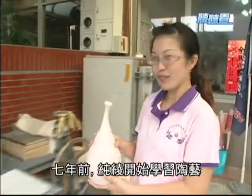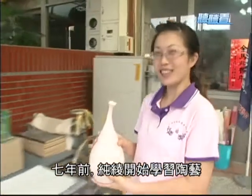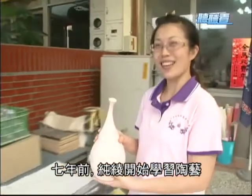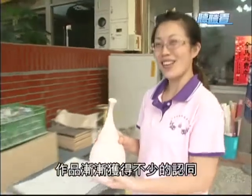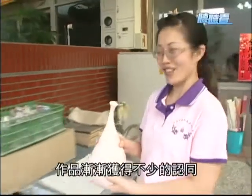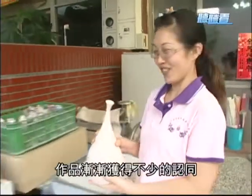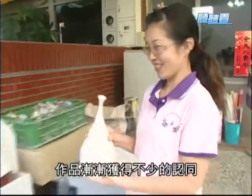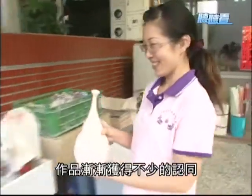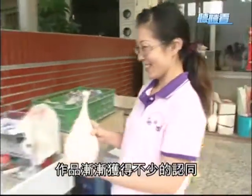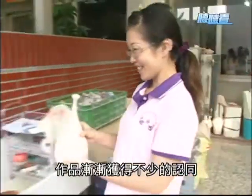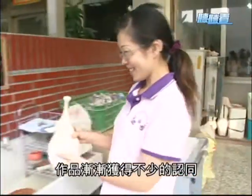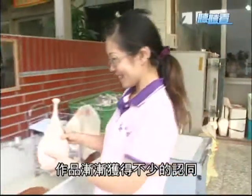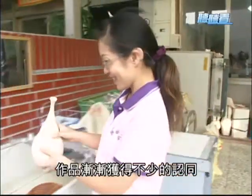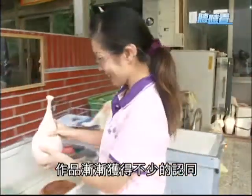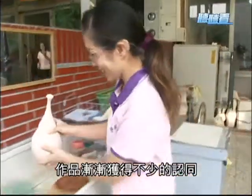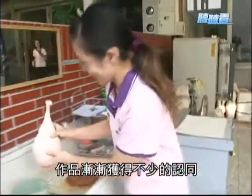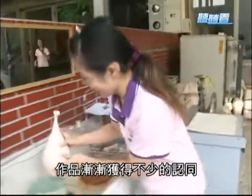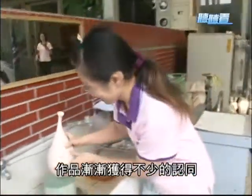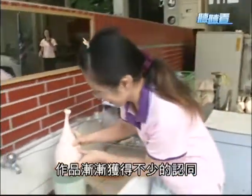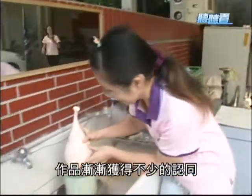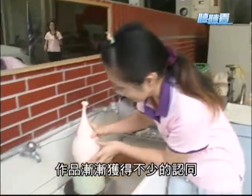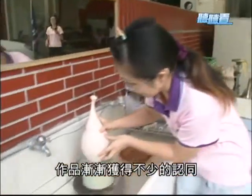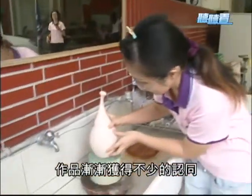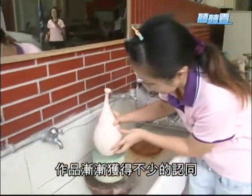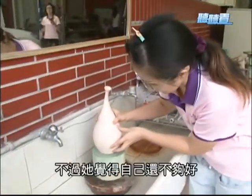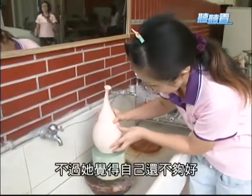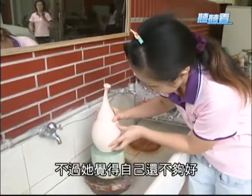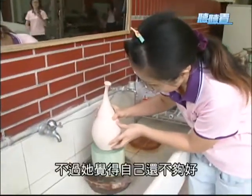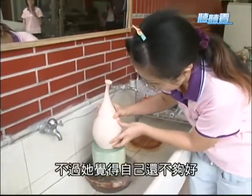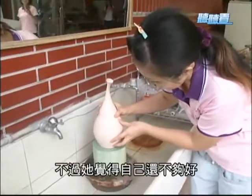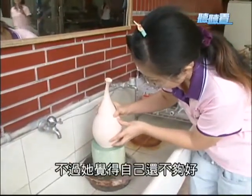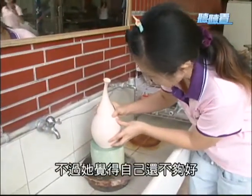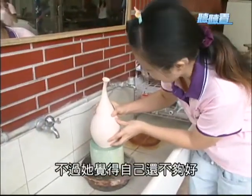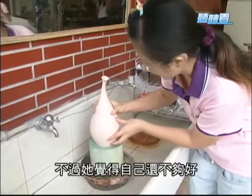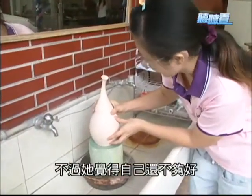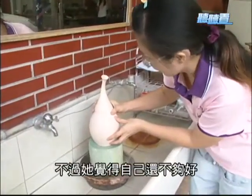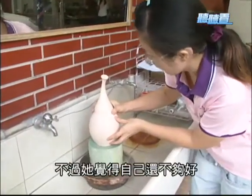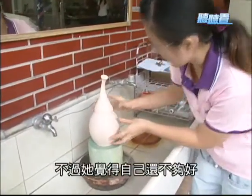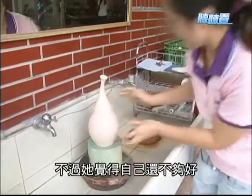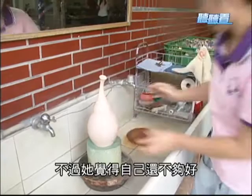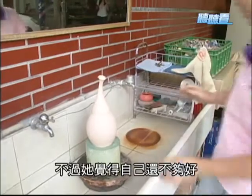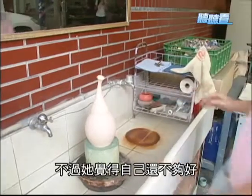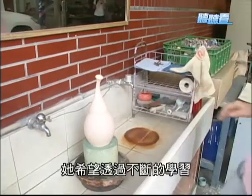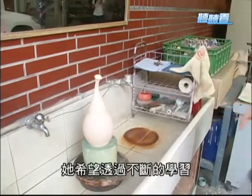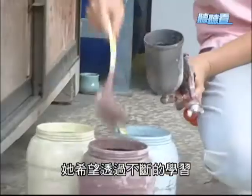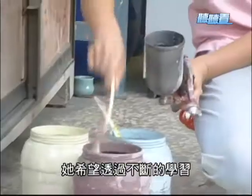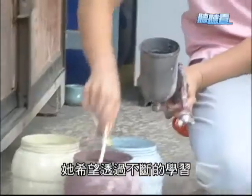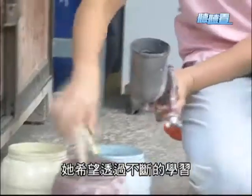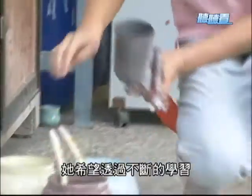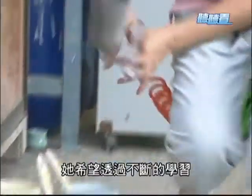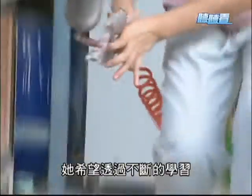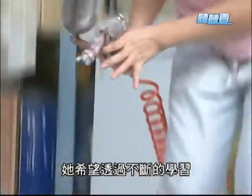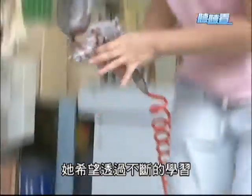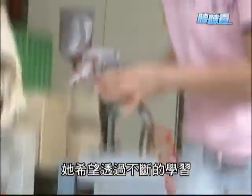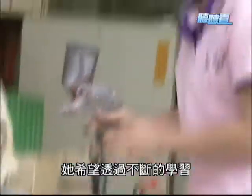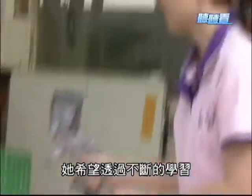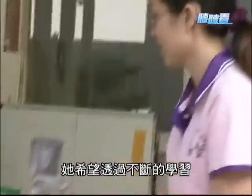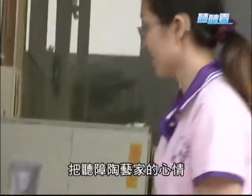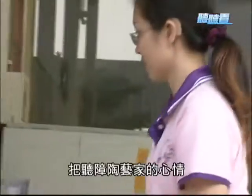作品渐渐获得不少的认同。不过，他觉得自己还不够好，他希望透过不断的学习，把厅长